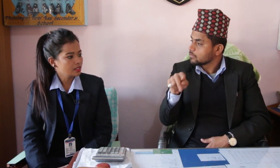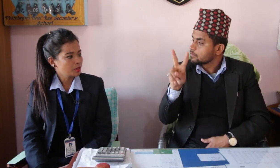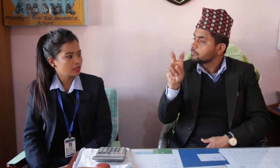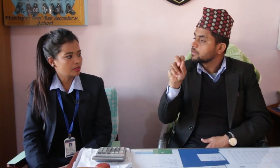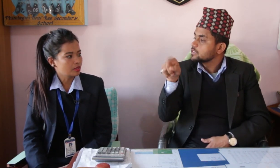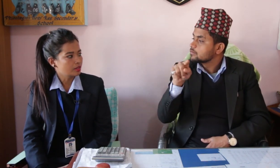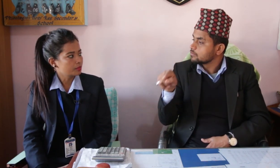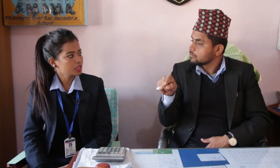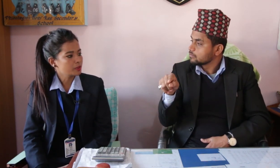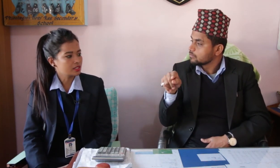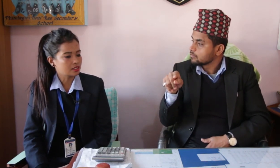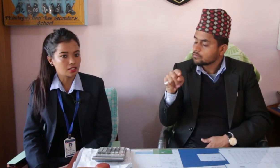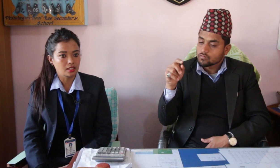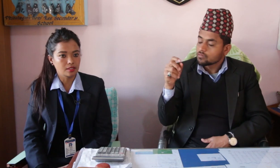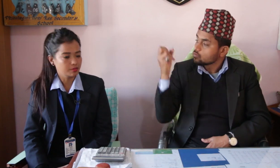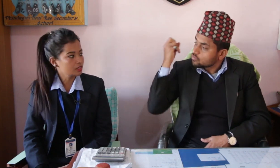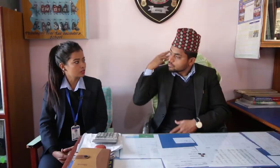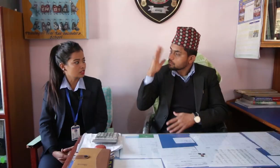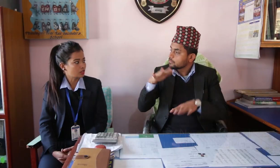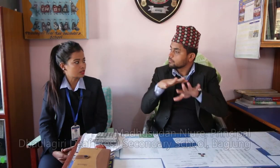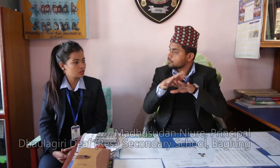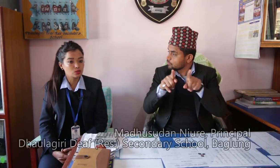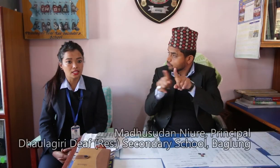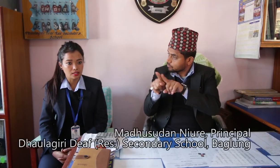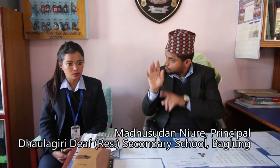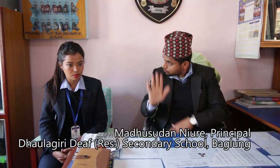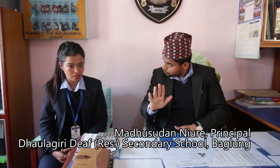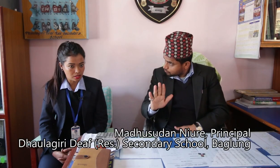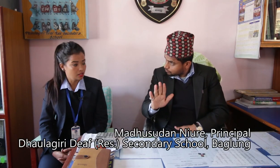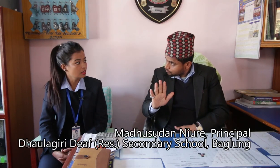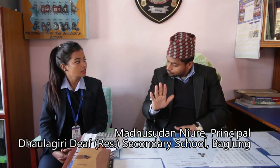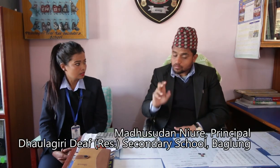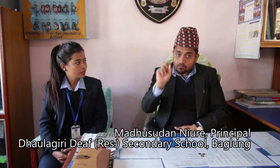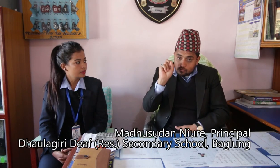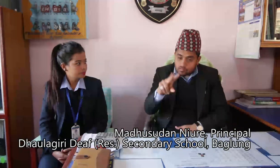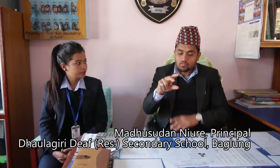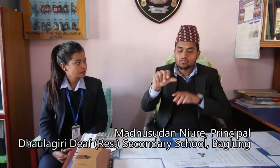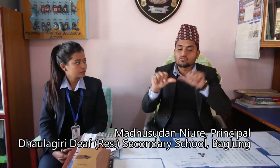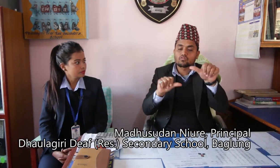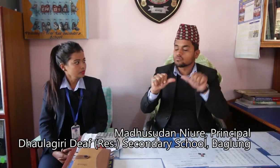यहाँ चाहिँ अब 20% स्टुडेन्टहरू चाहिँ सुन्ने हुनुहुन्छ